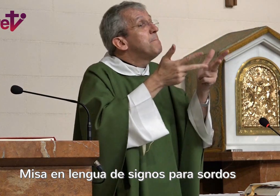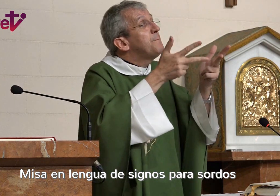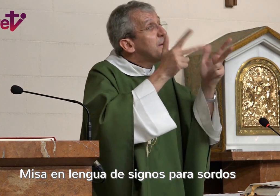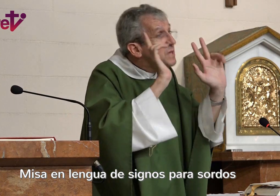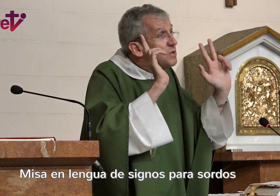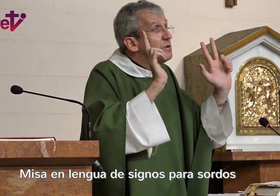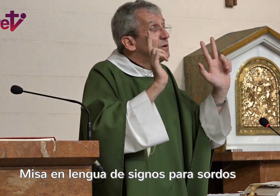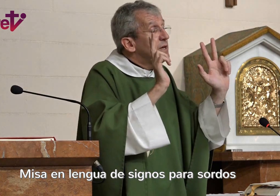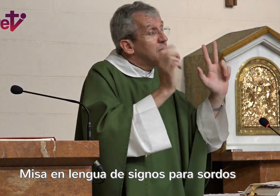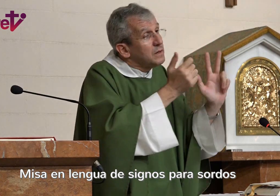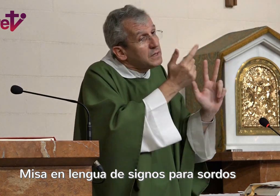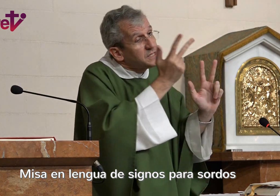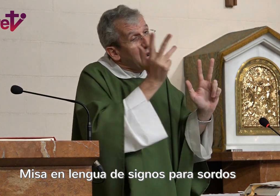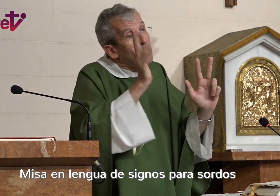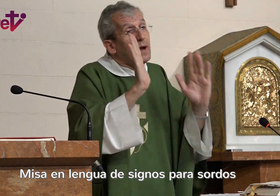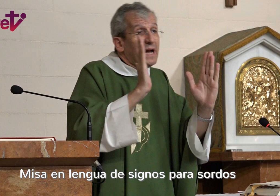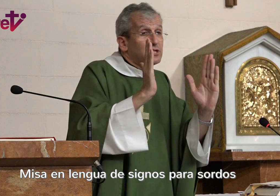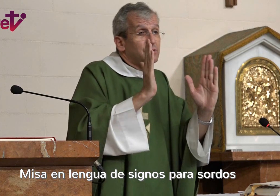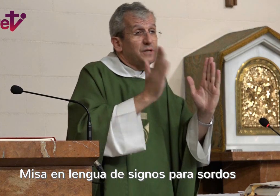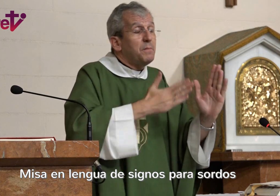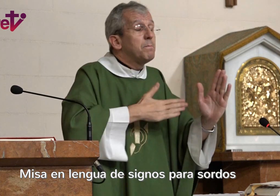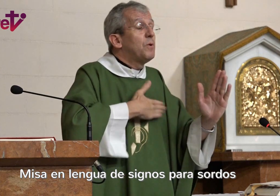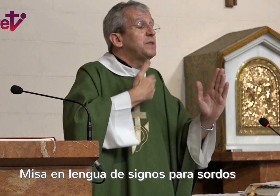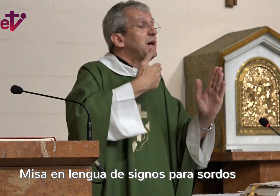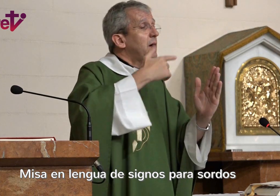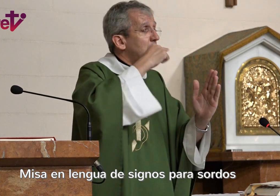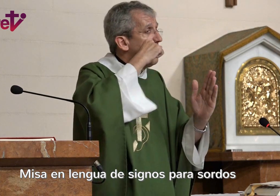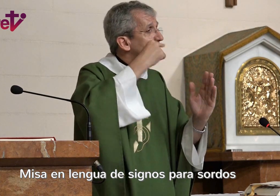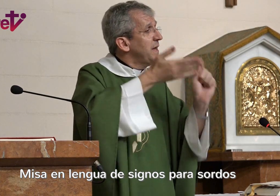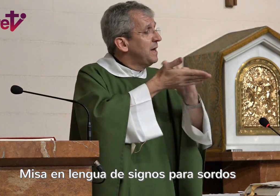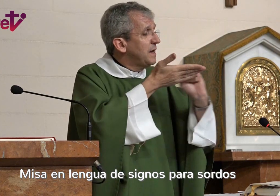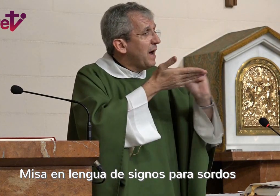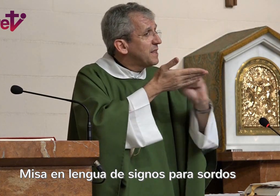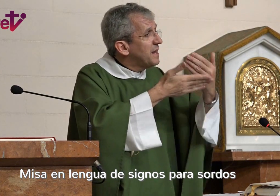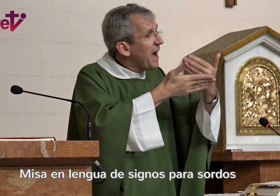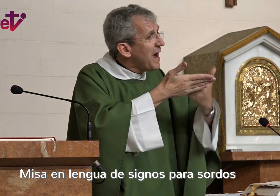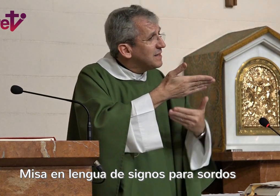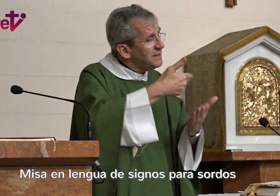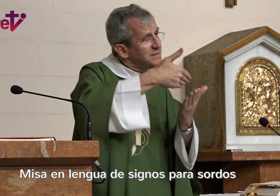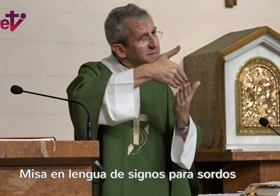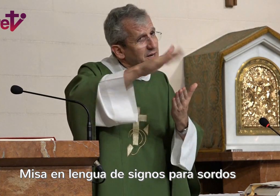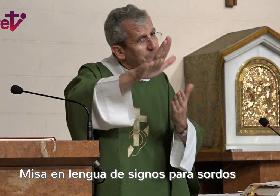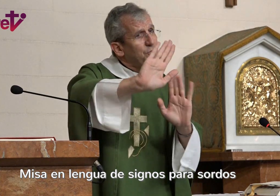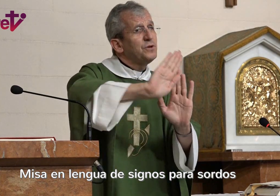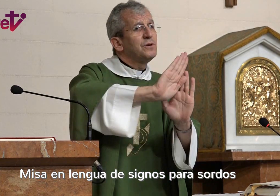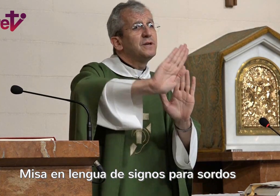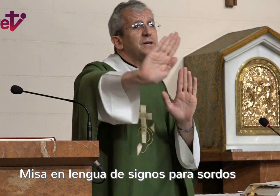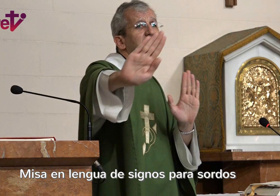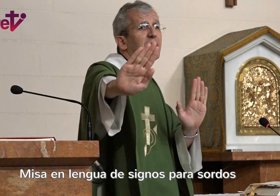permitió que si algún caso podía el hombre hacer acta de repudio y